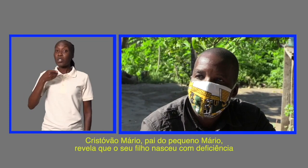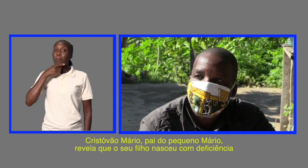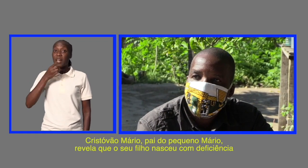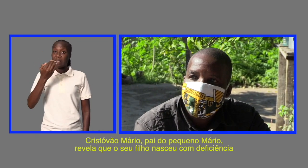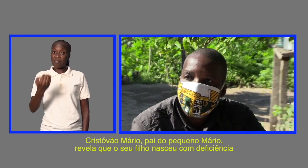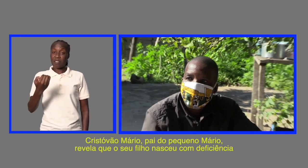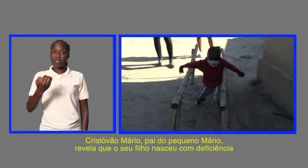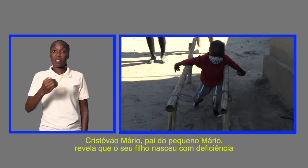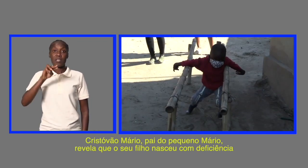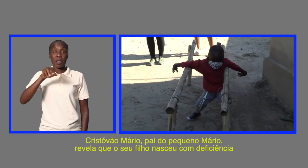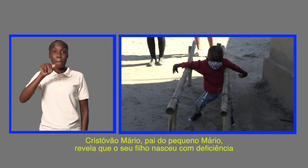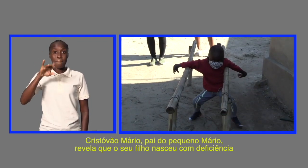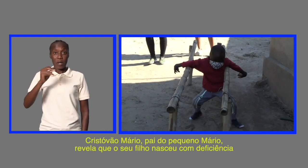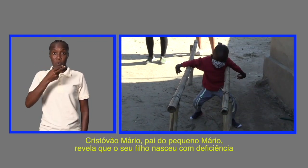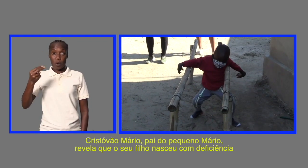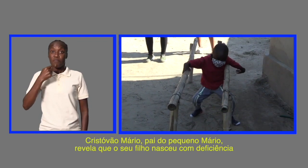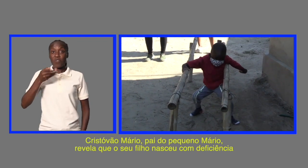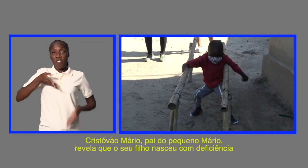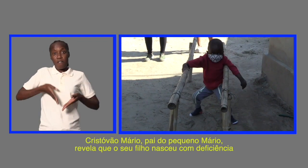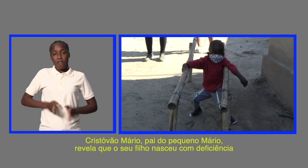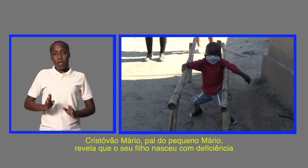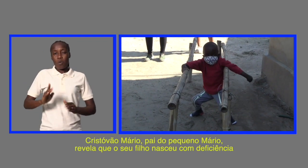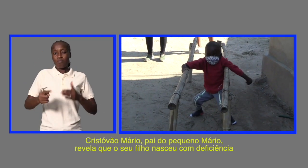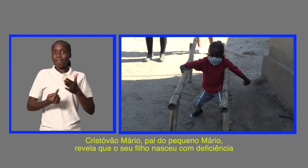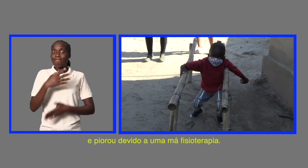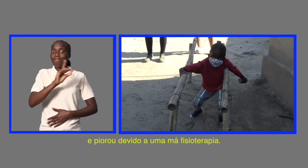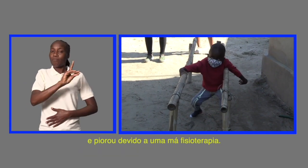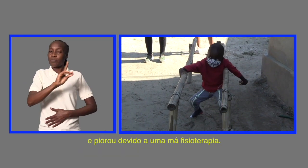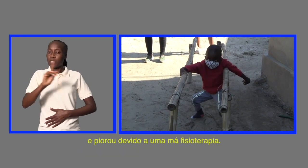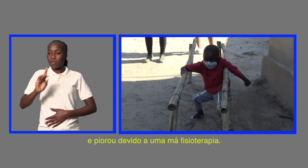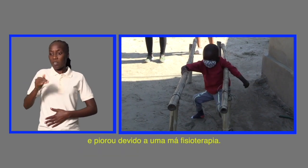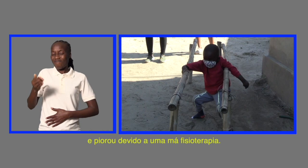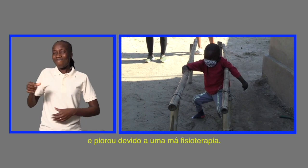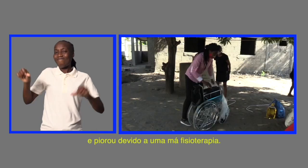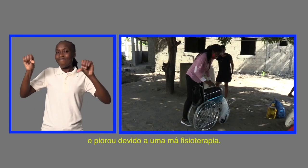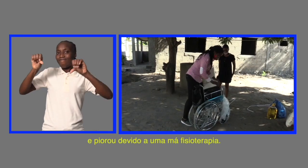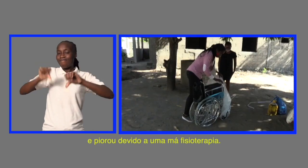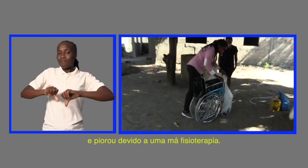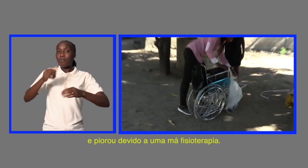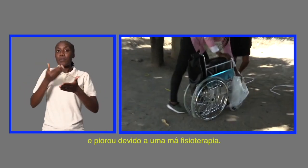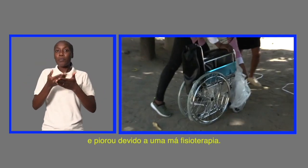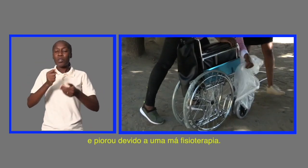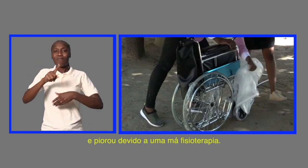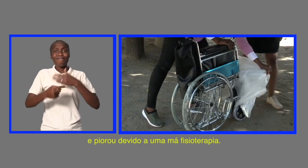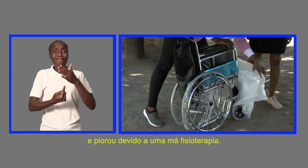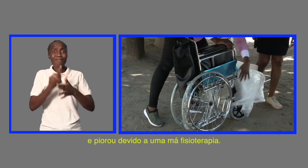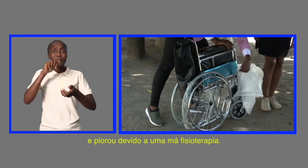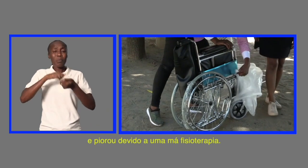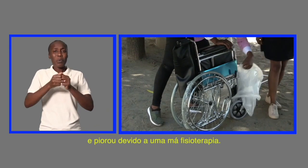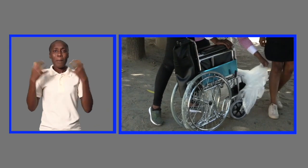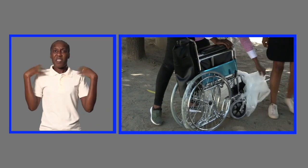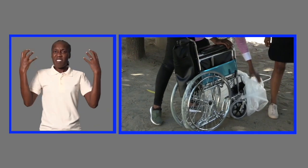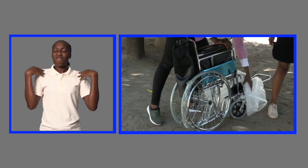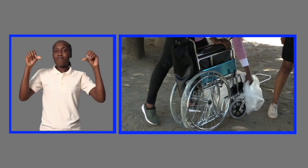Mário revela que o seu filho nasceu com deficiência mas esta piorou devido a uma